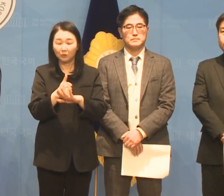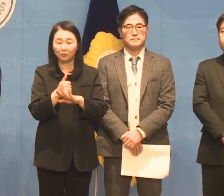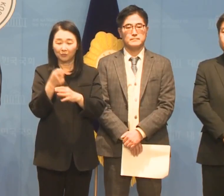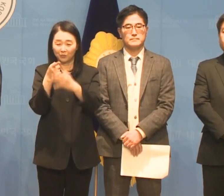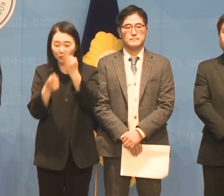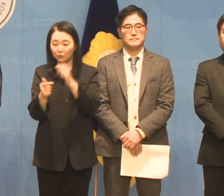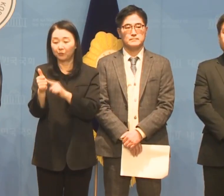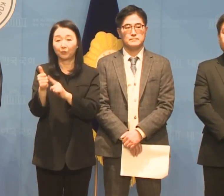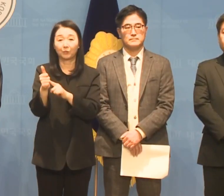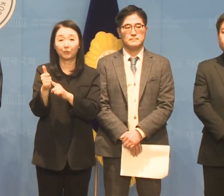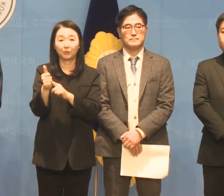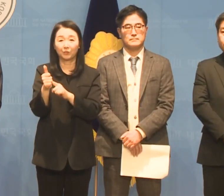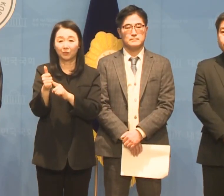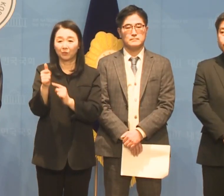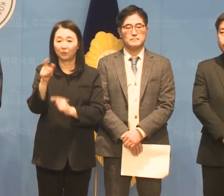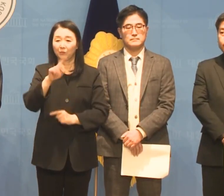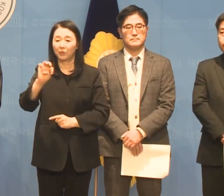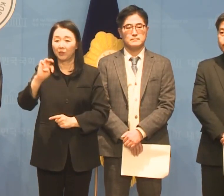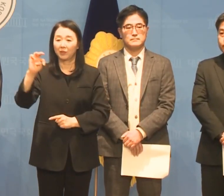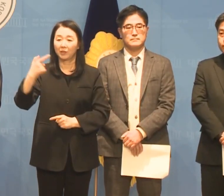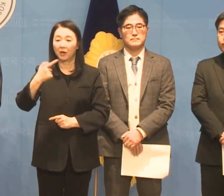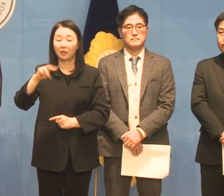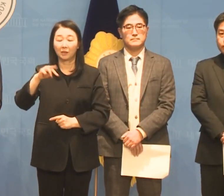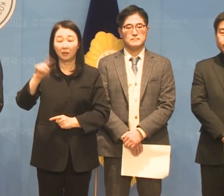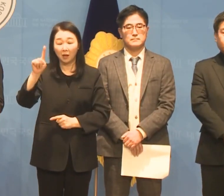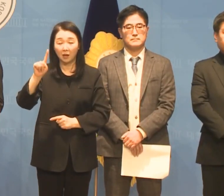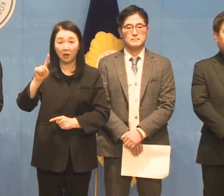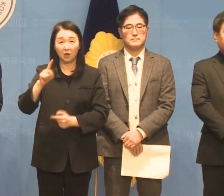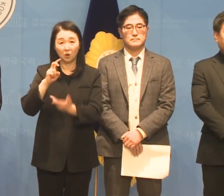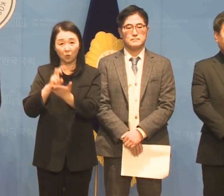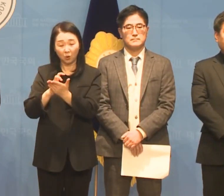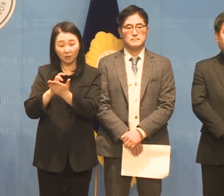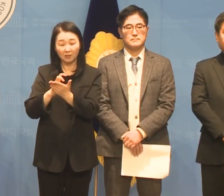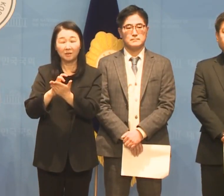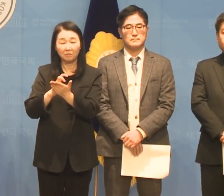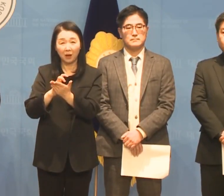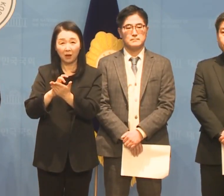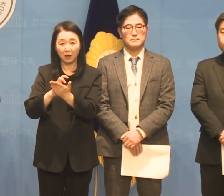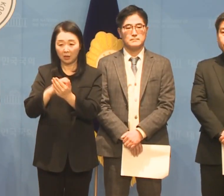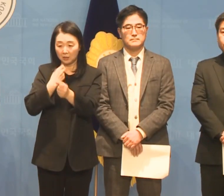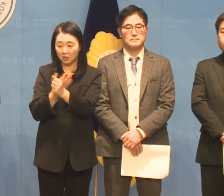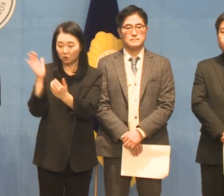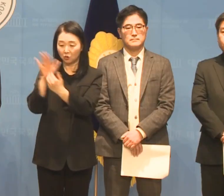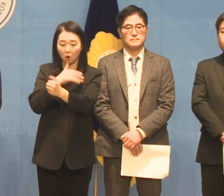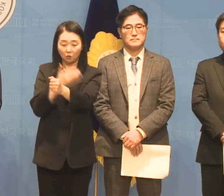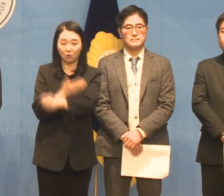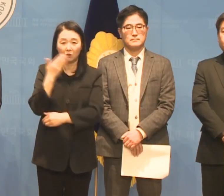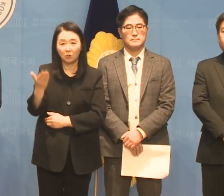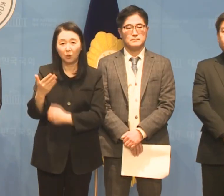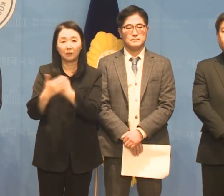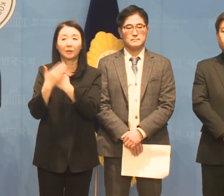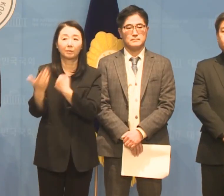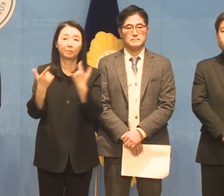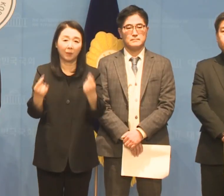이런 혜택을 줬다라고 하는 것은 굉장히 특혜다 이런 말씀드립니다. 그리고